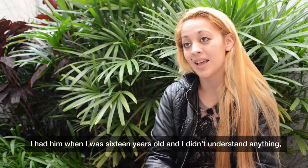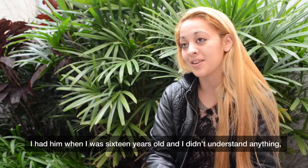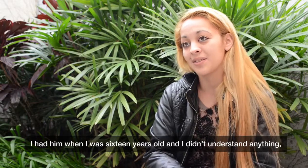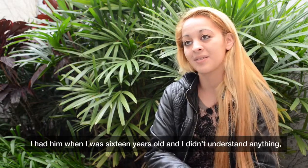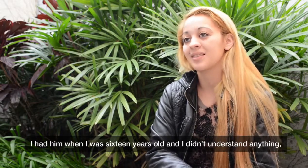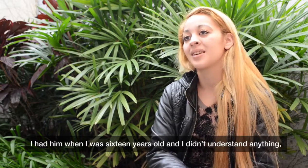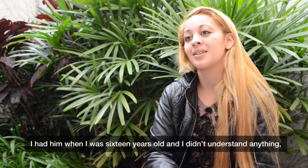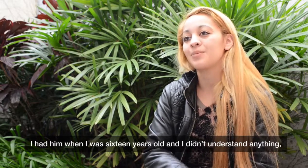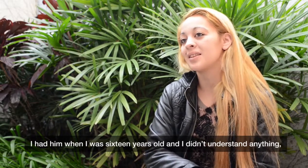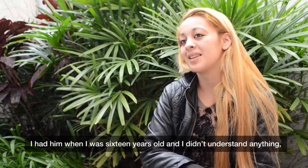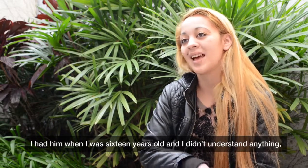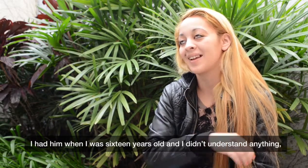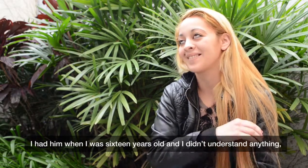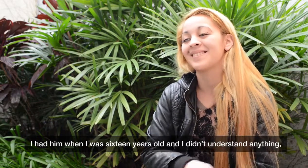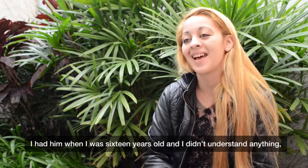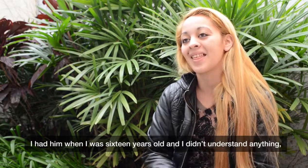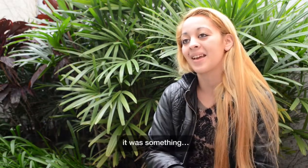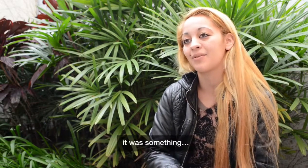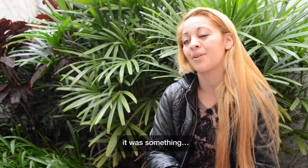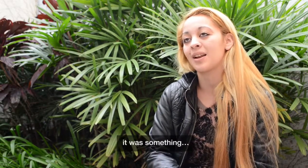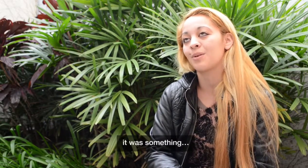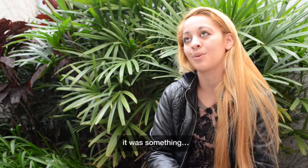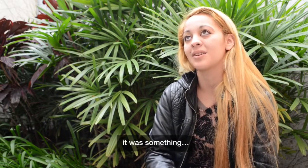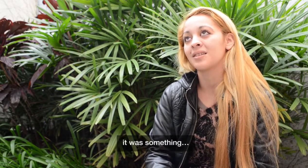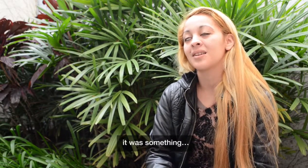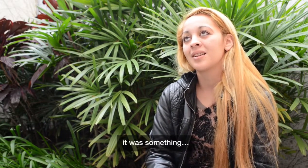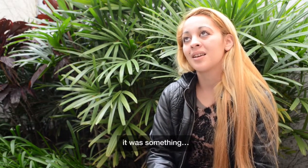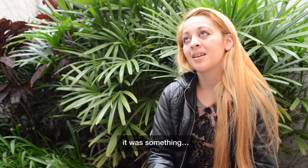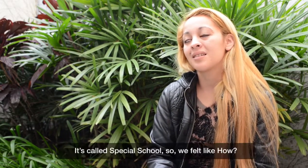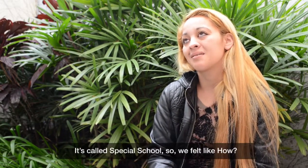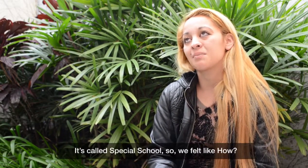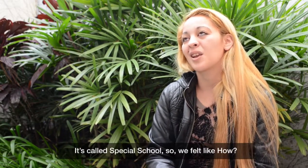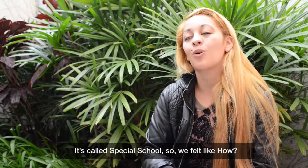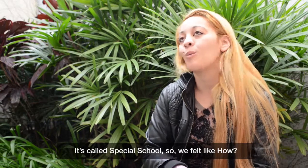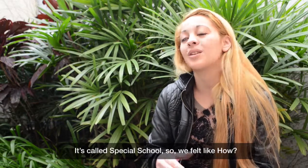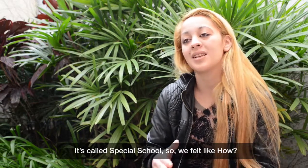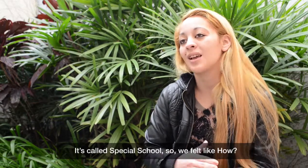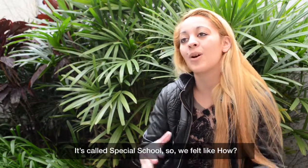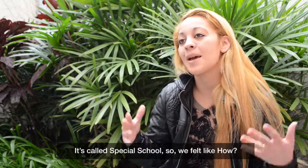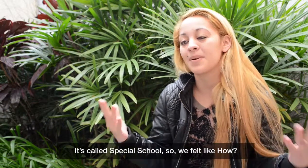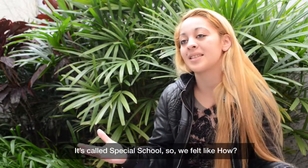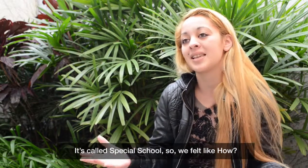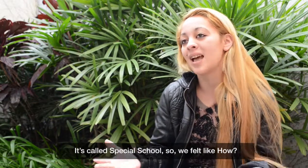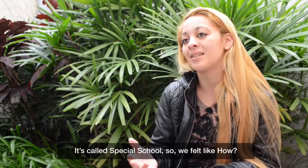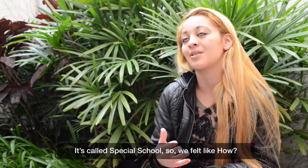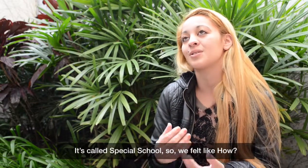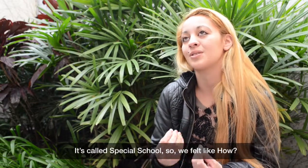años, no entendía nada, fue algo muy... como dice, escuela especial, nosotros